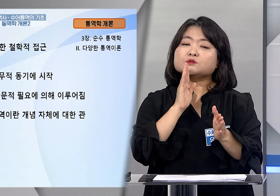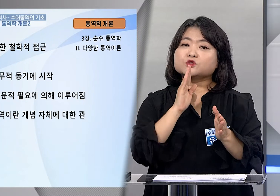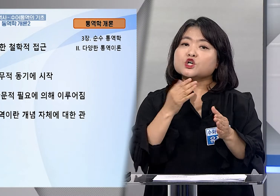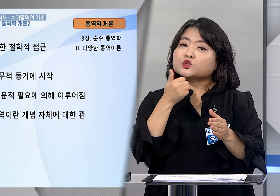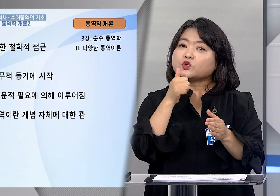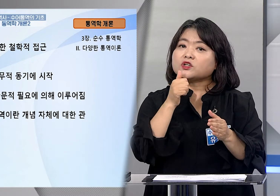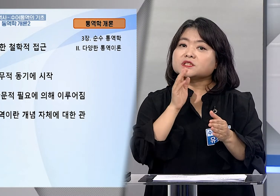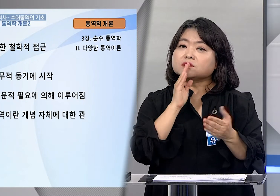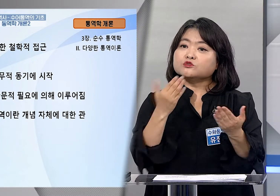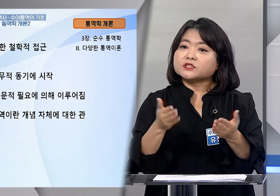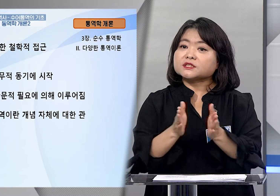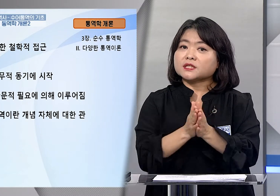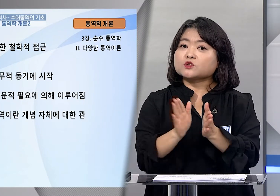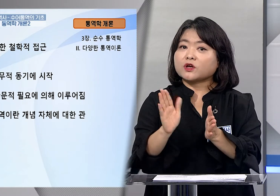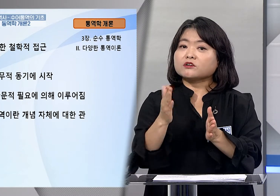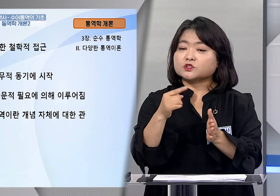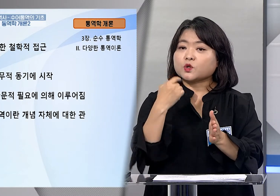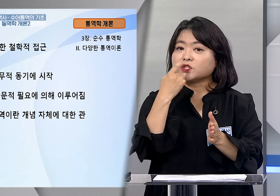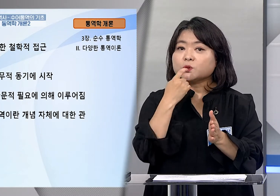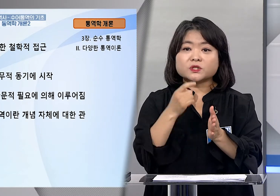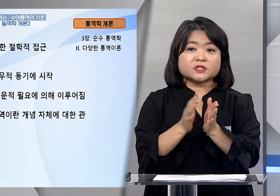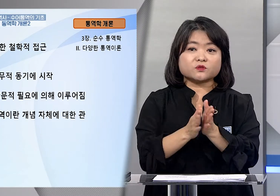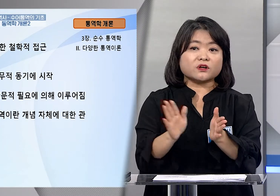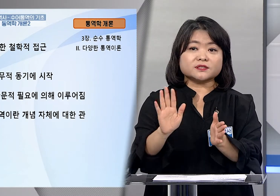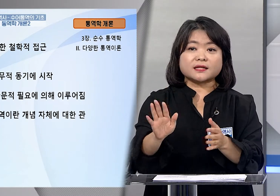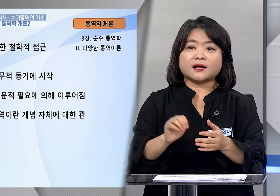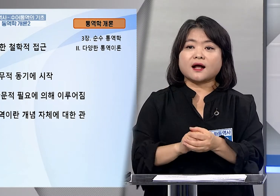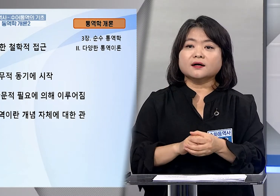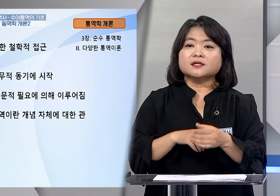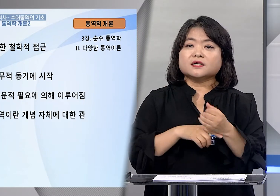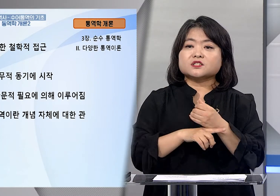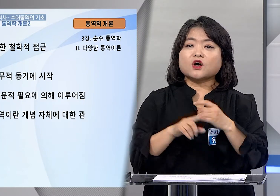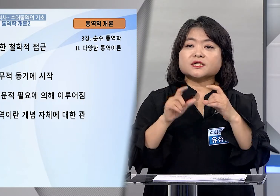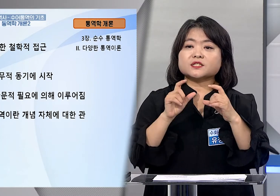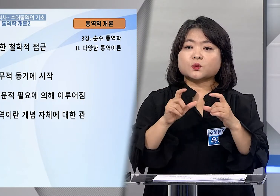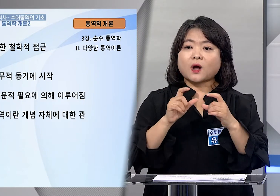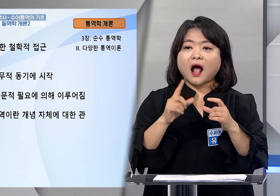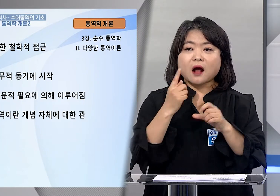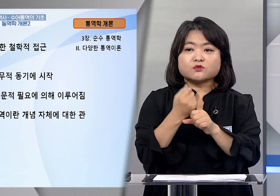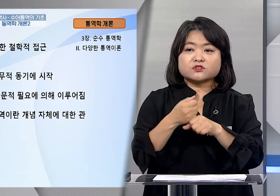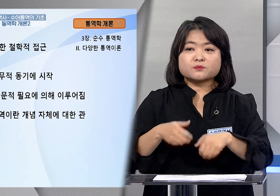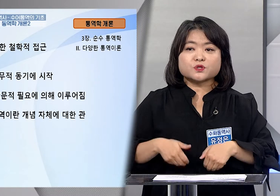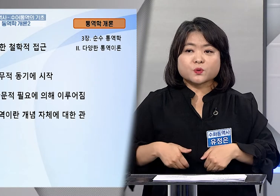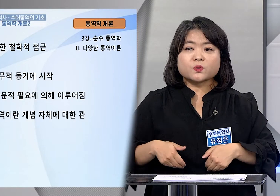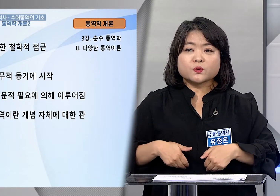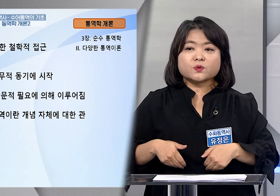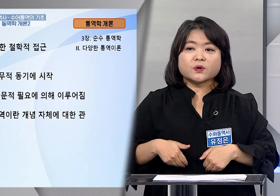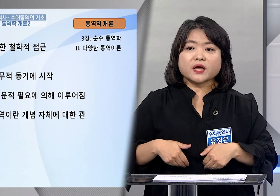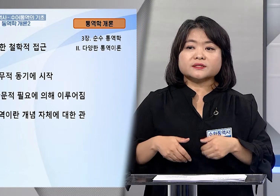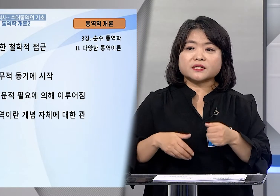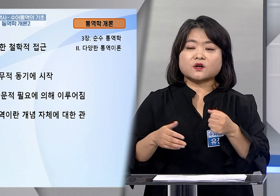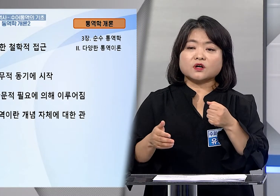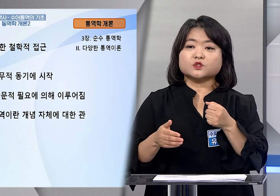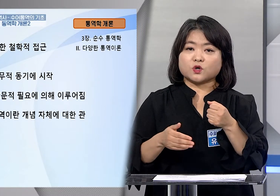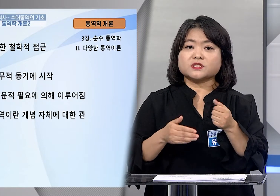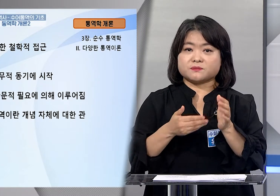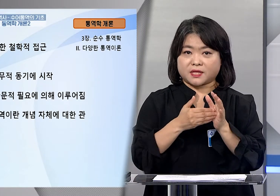통역은 실무에서 시작이 된 것이죠. 이론이 시작된 것이 아니라 정의 시도가 학문적 피로에 의해서 이루어집니다.